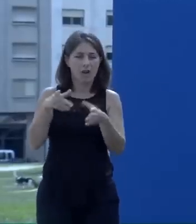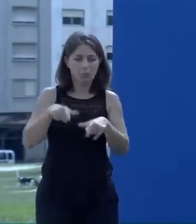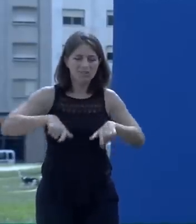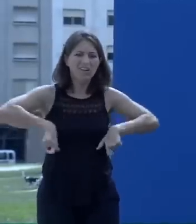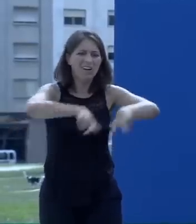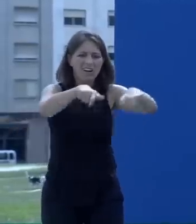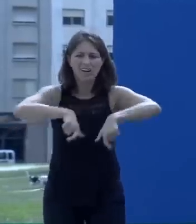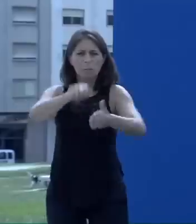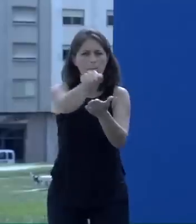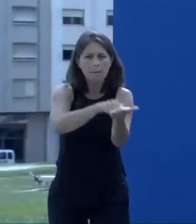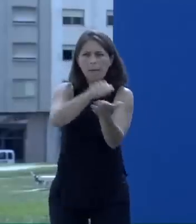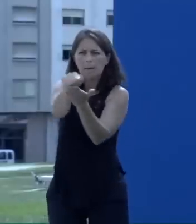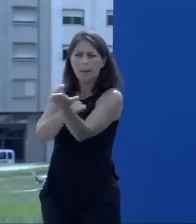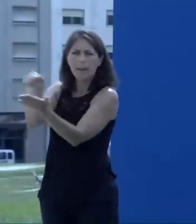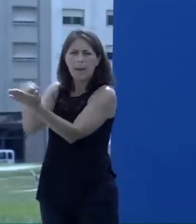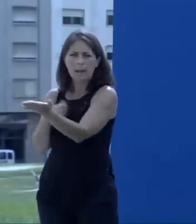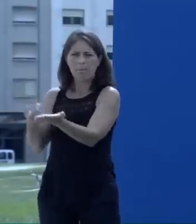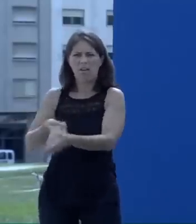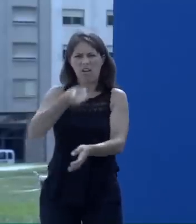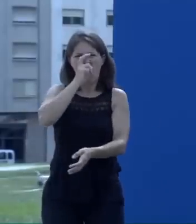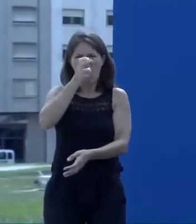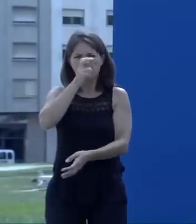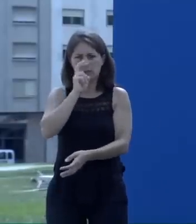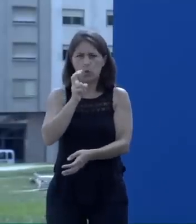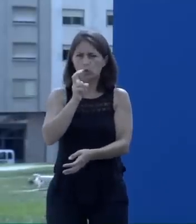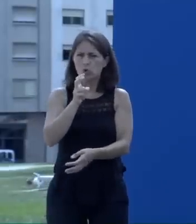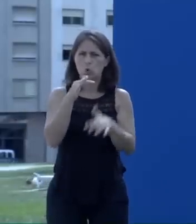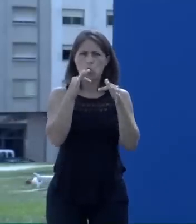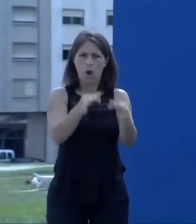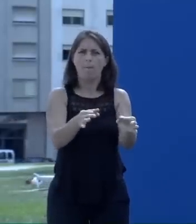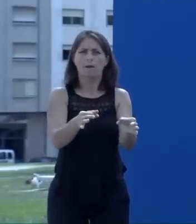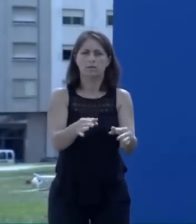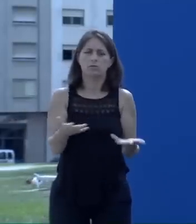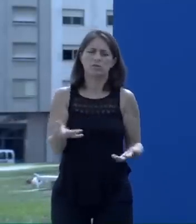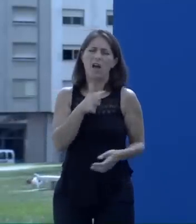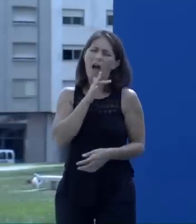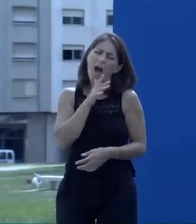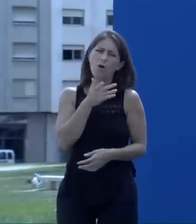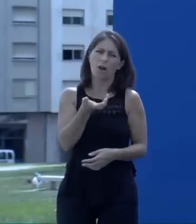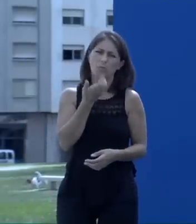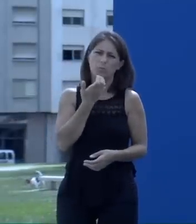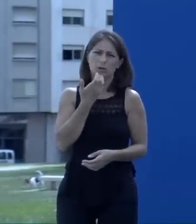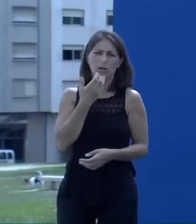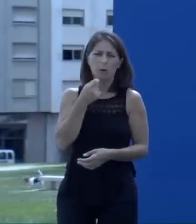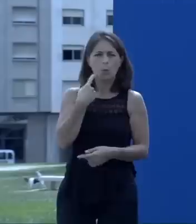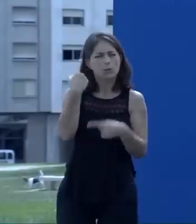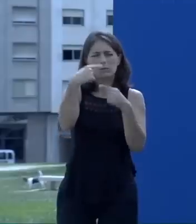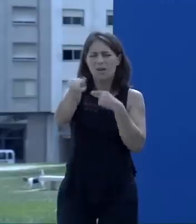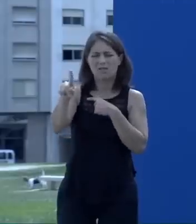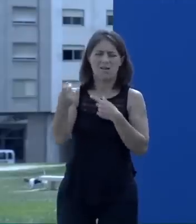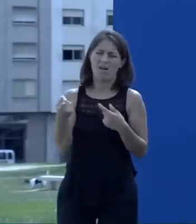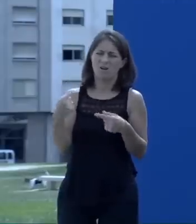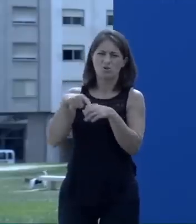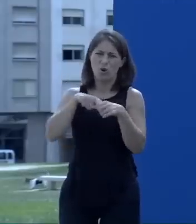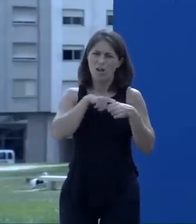camiños baldíos, obsoletos. E non podo deixar de aproveitar a ocasión para mandar a mensaxe de solidaridade e de condolencia de